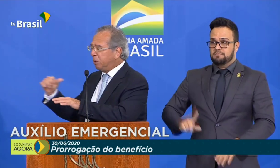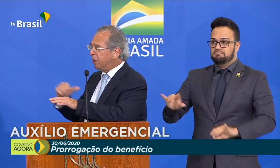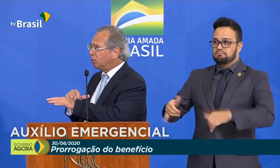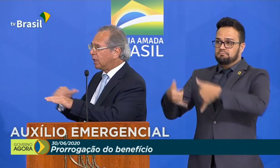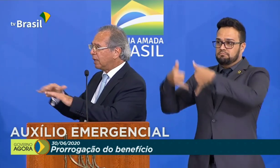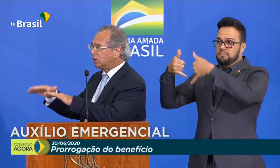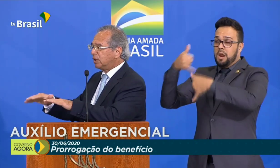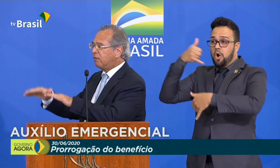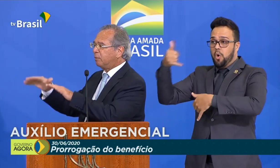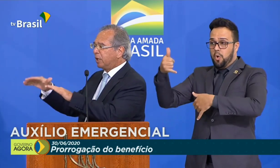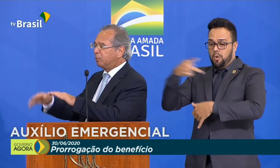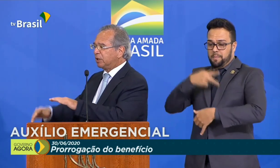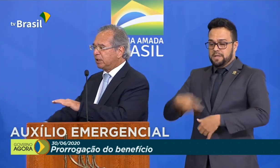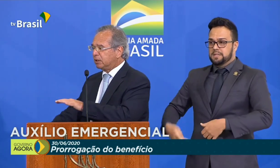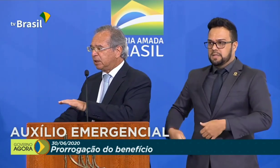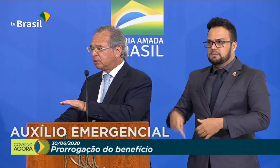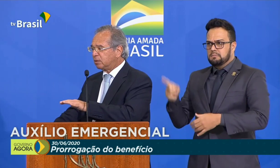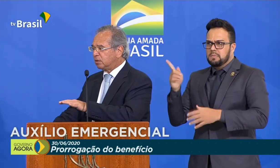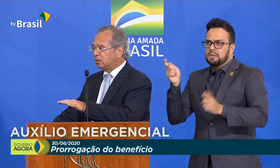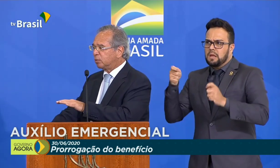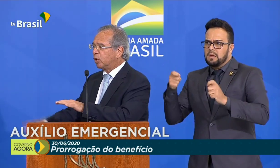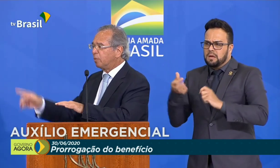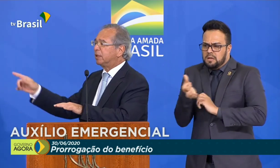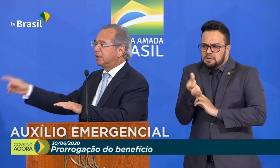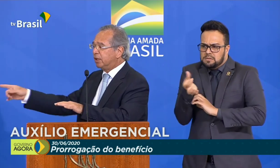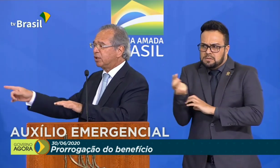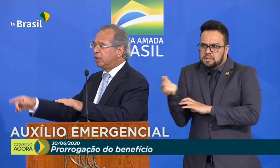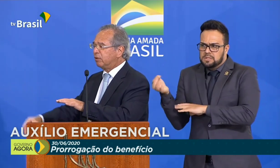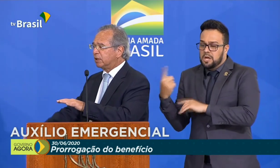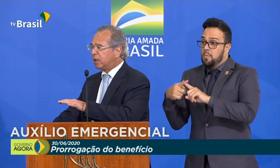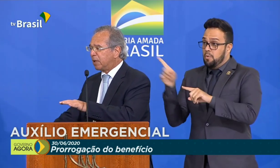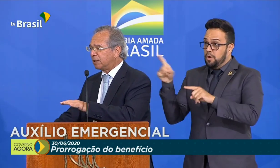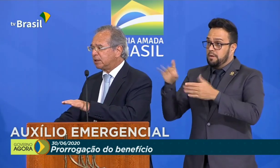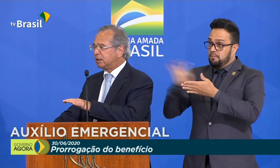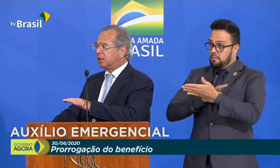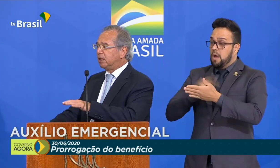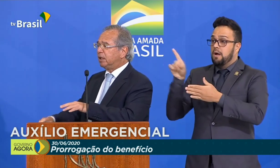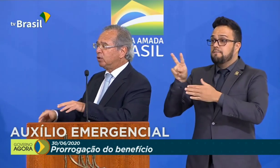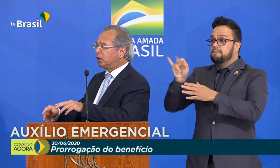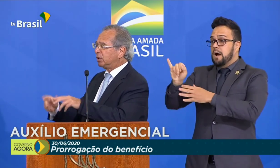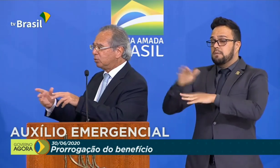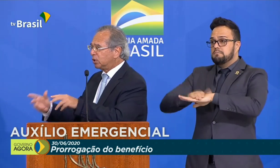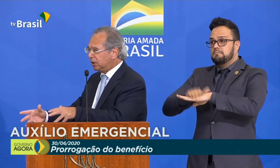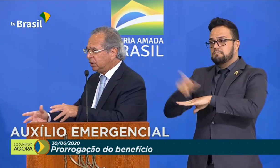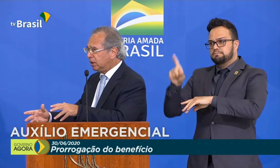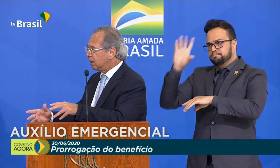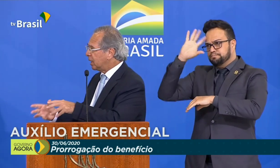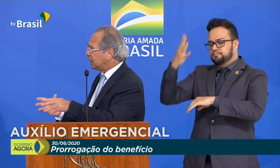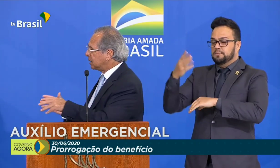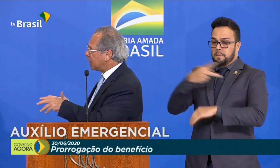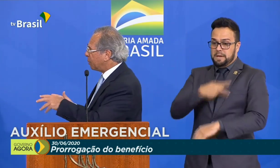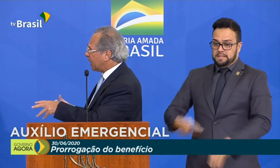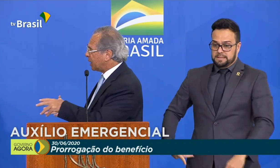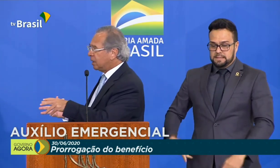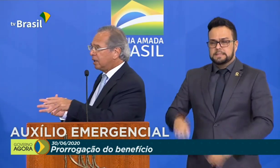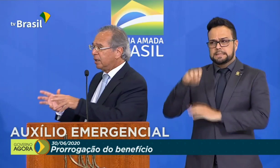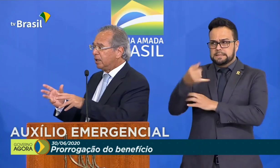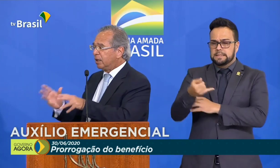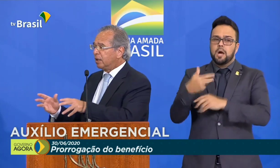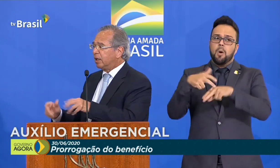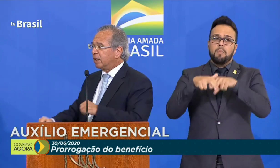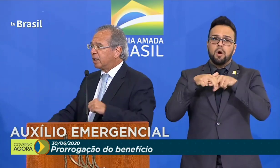presidente, me perguntaram se dava para ir para 600, porque o presidente queria avançar mais ainda. E nós dissemos sim, graças à